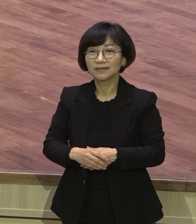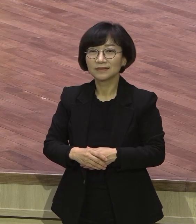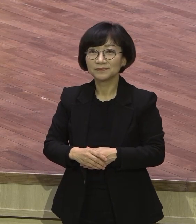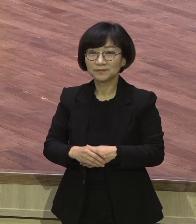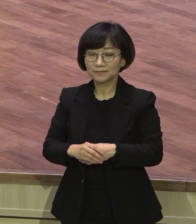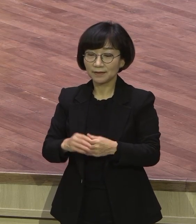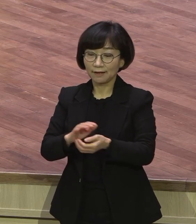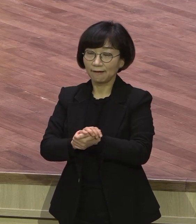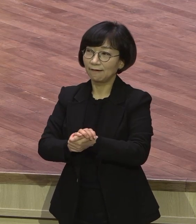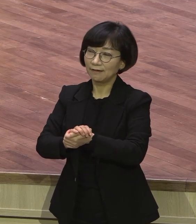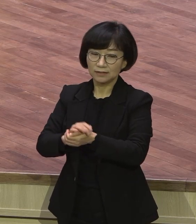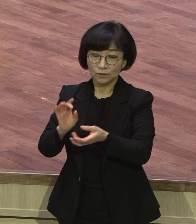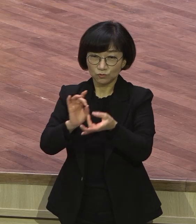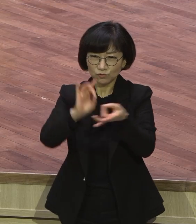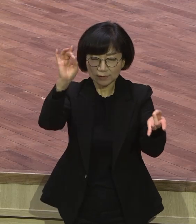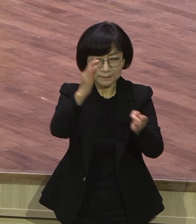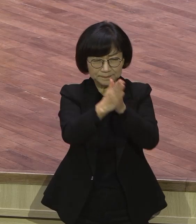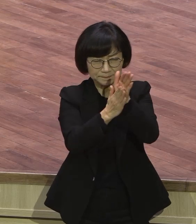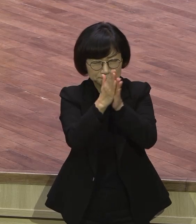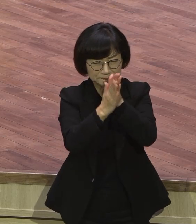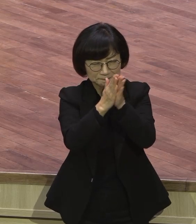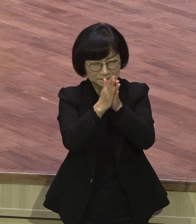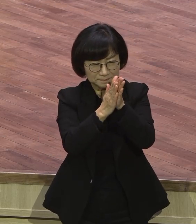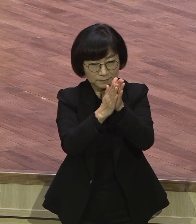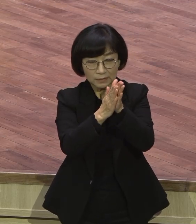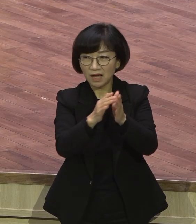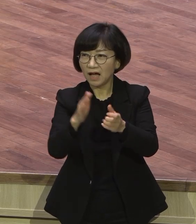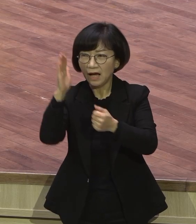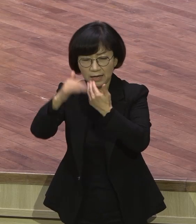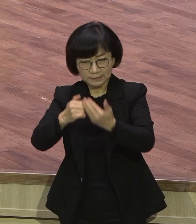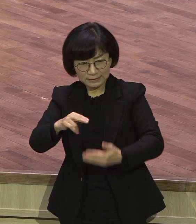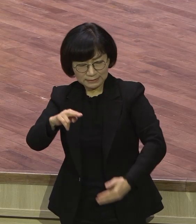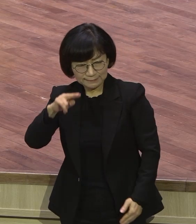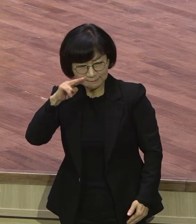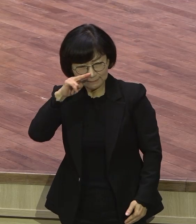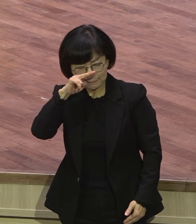사랑으로 우리를 사랑하시기 때문에 주신 거예요. 십계명이.